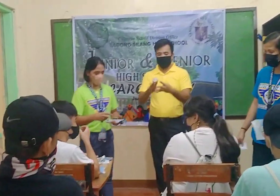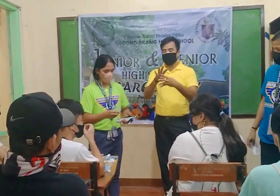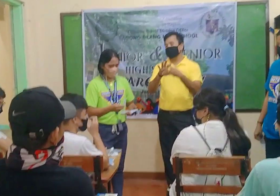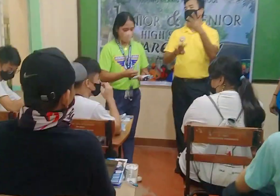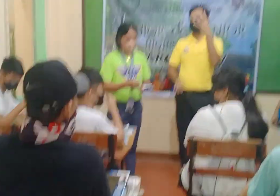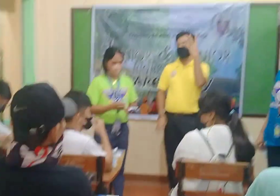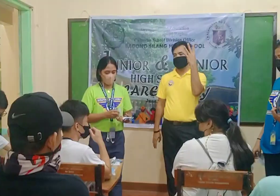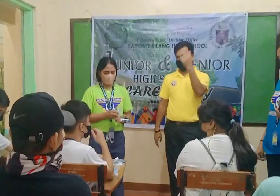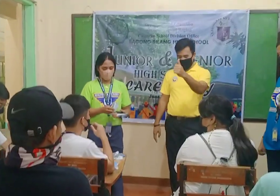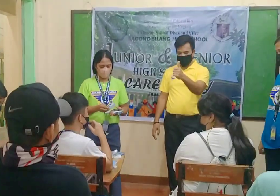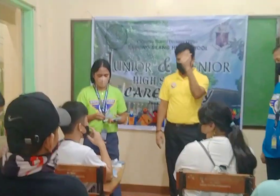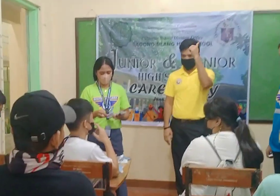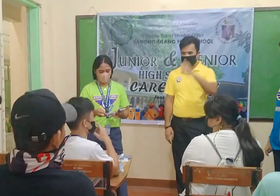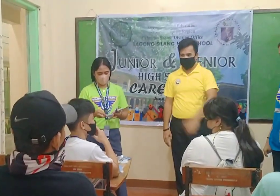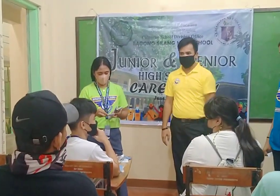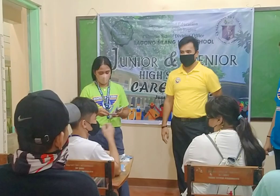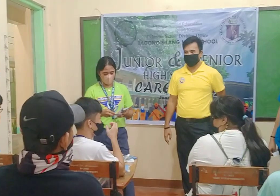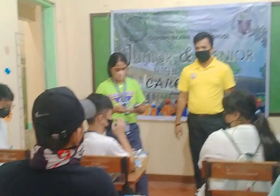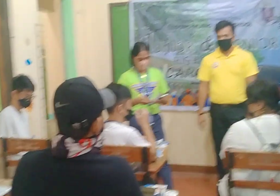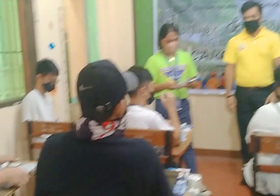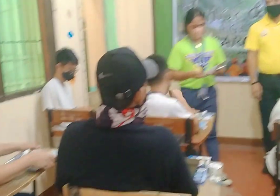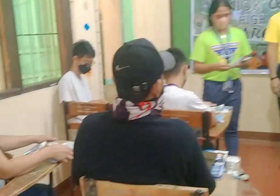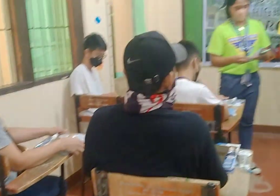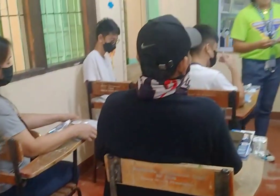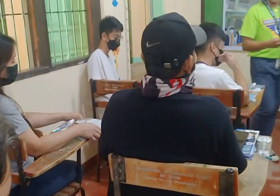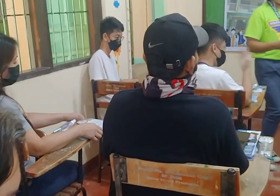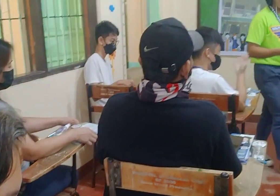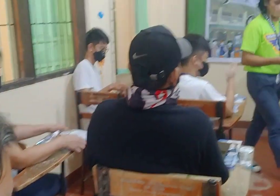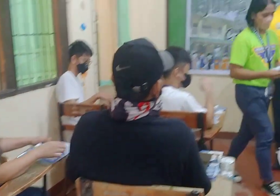Apat po kami interpreter, ma'am.